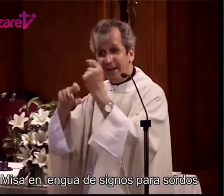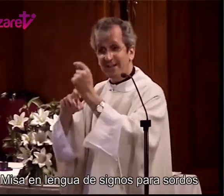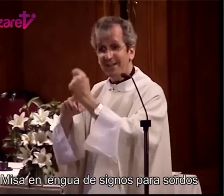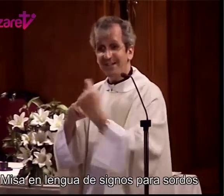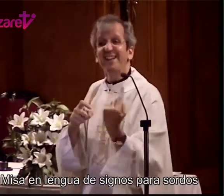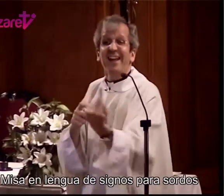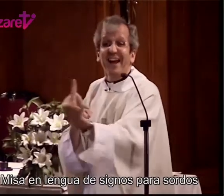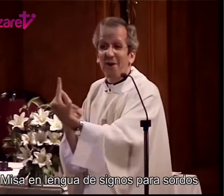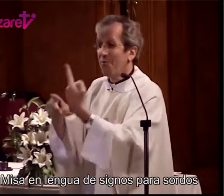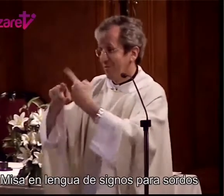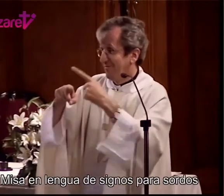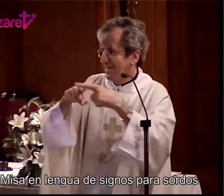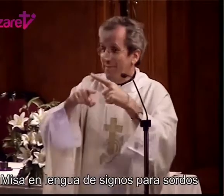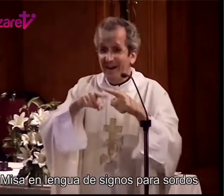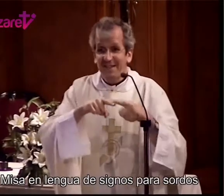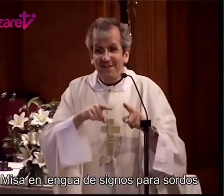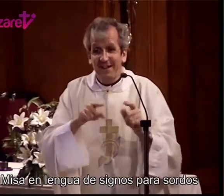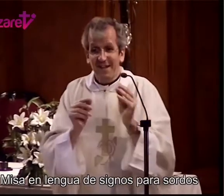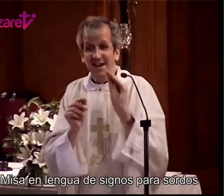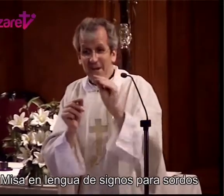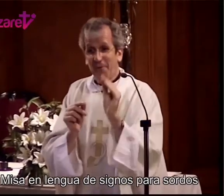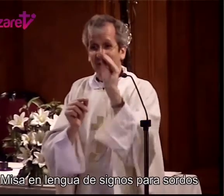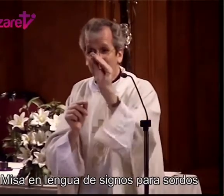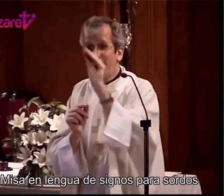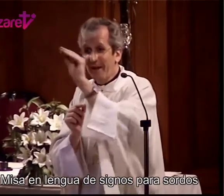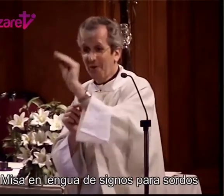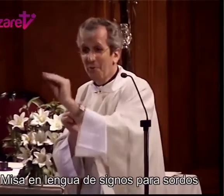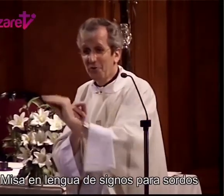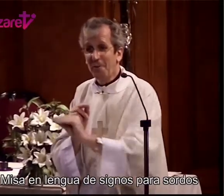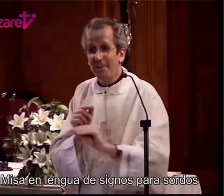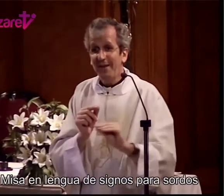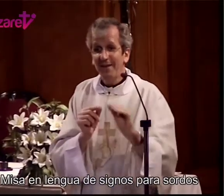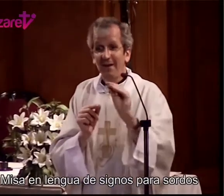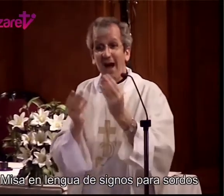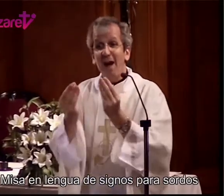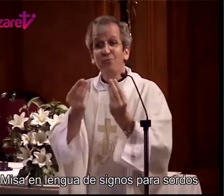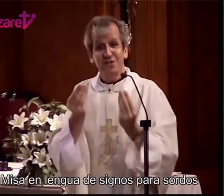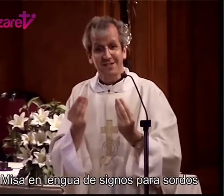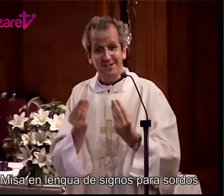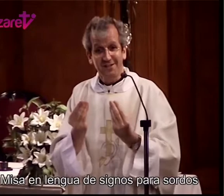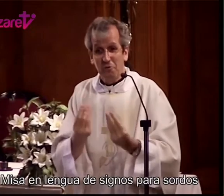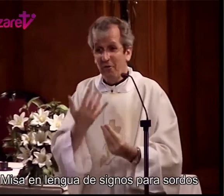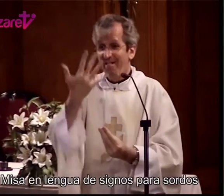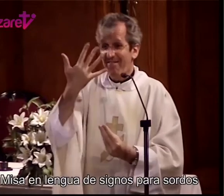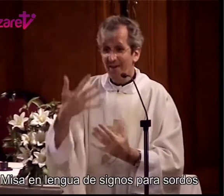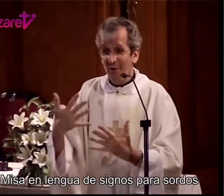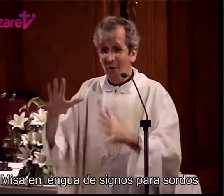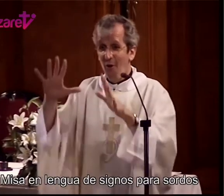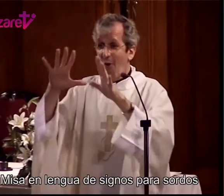diferentes que cada uno, de manera diferente, le podría poner un nombre a muchas, ¿eh? A lo mejor